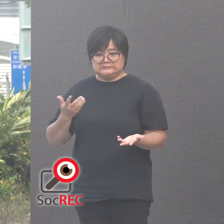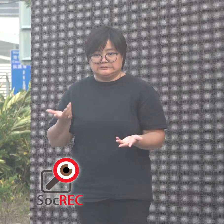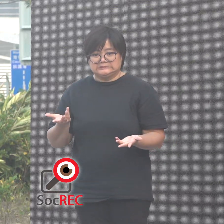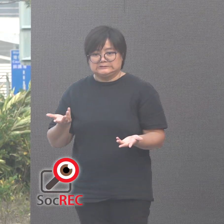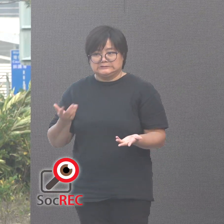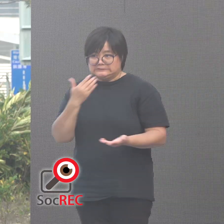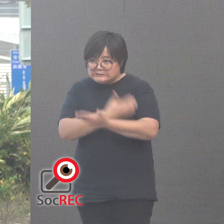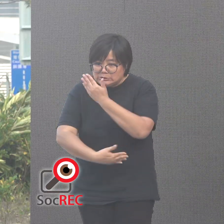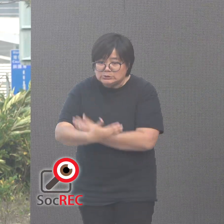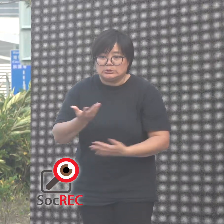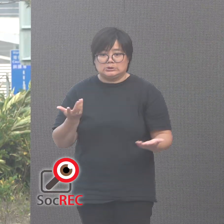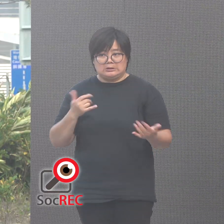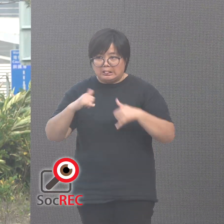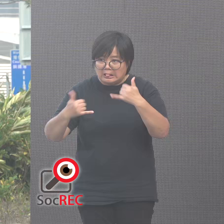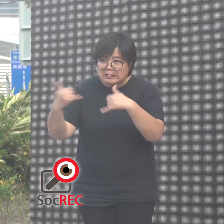翻早幾日